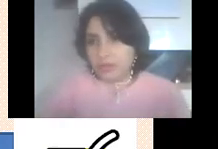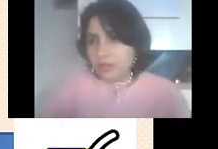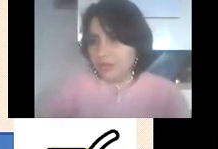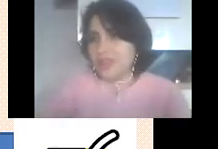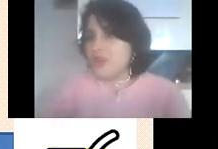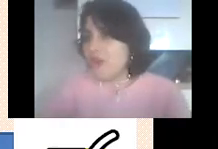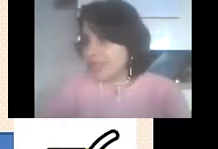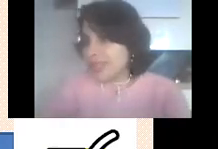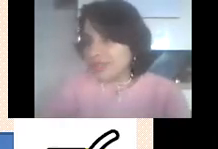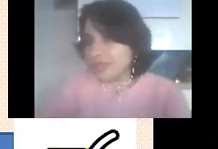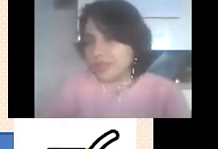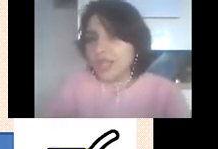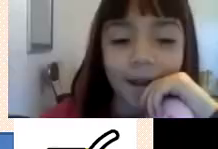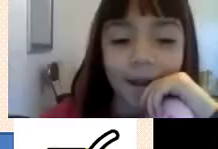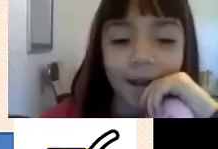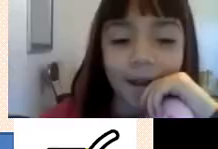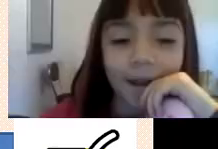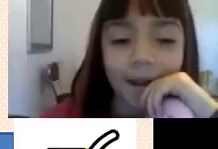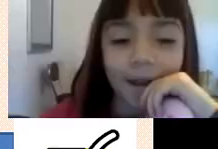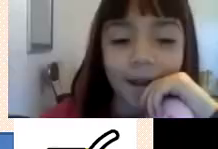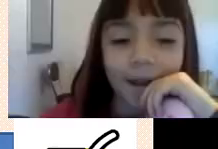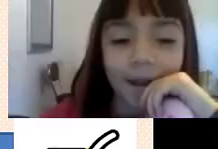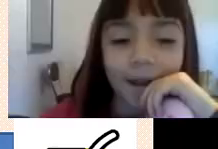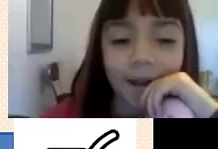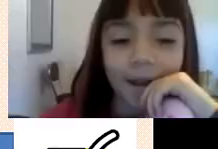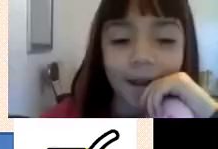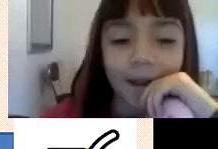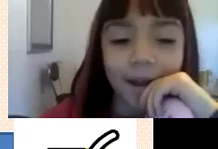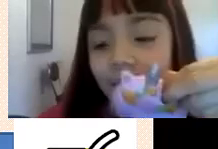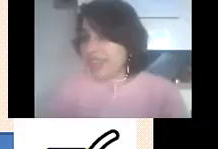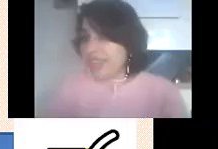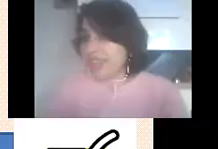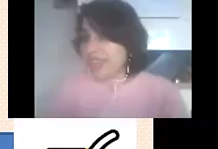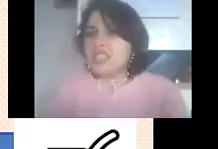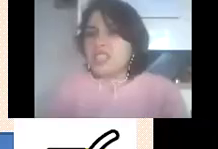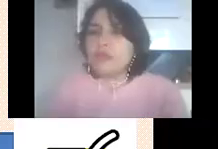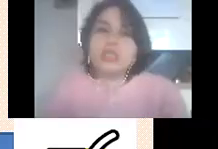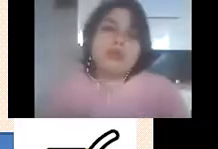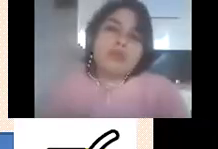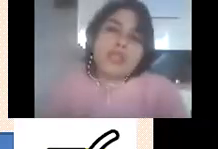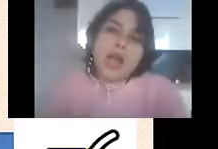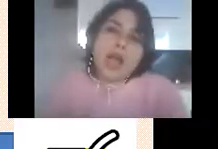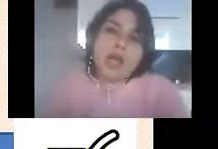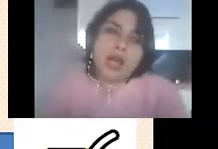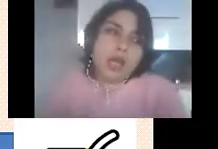No. No, ¿cierto? Se queda como está. Se queda como está. Y si yo botara... Se queda como